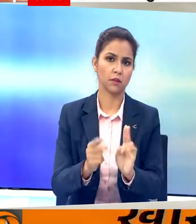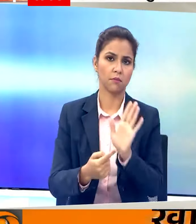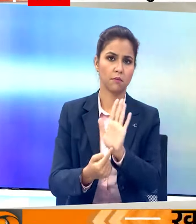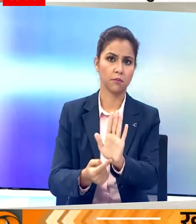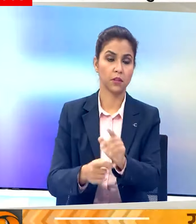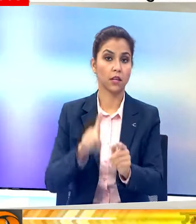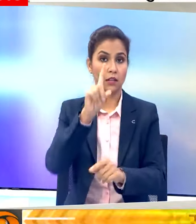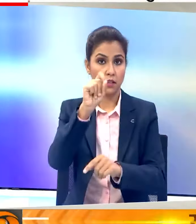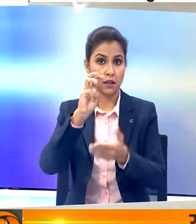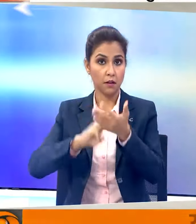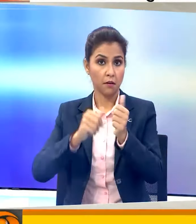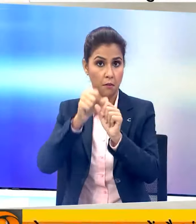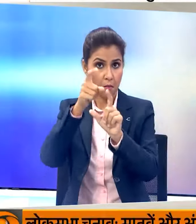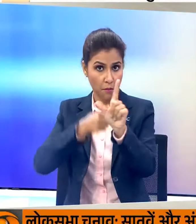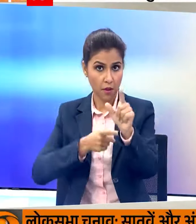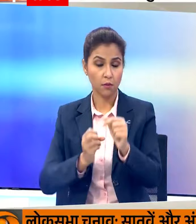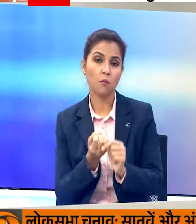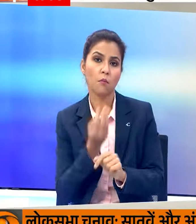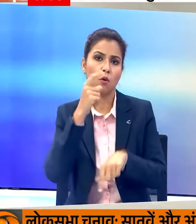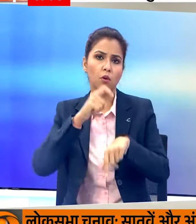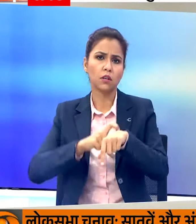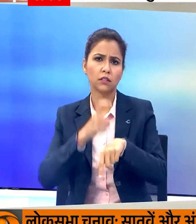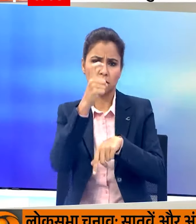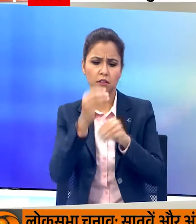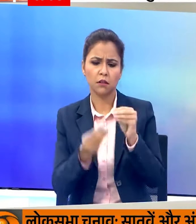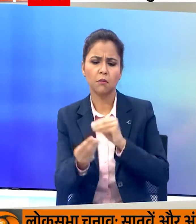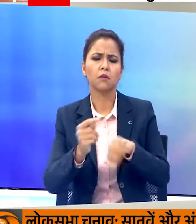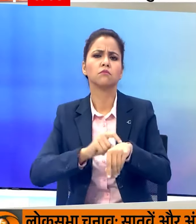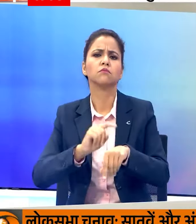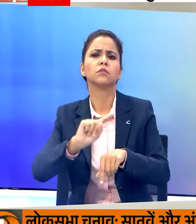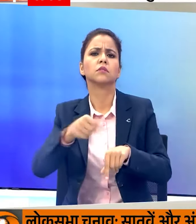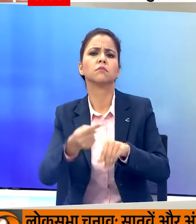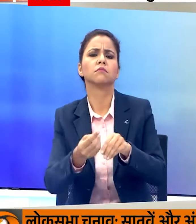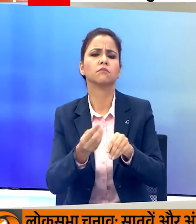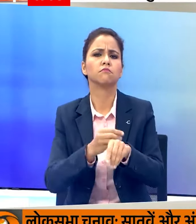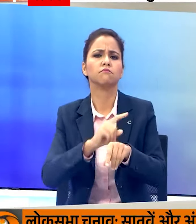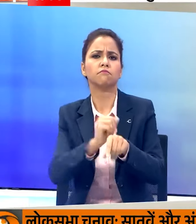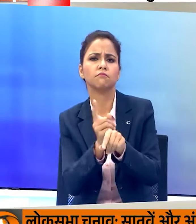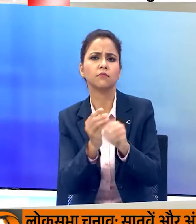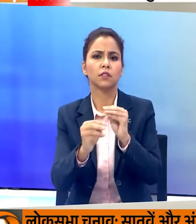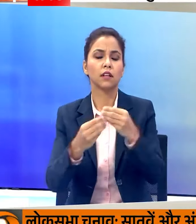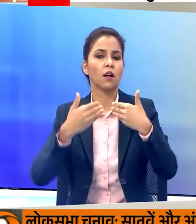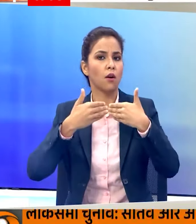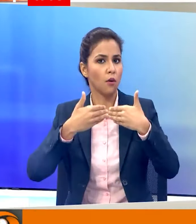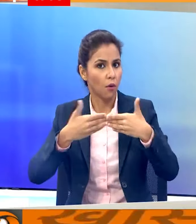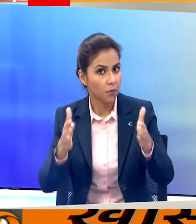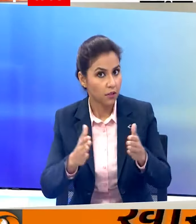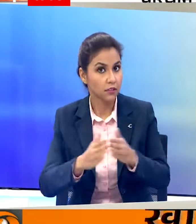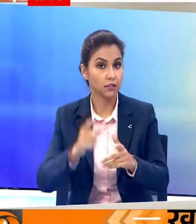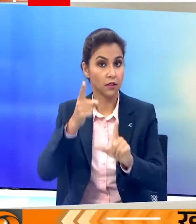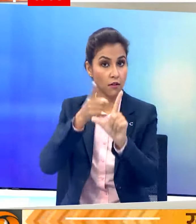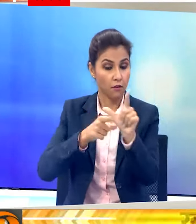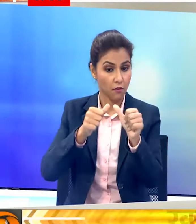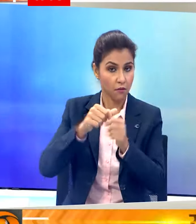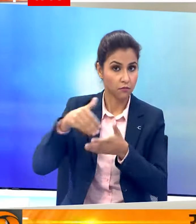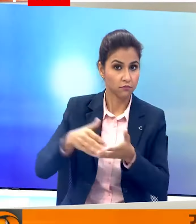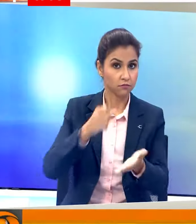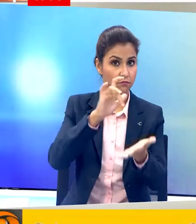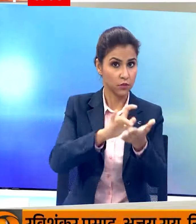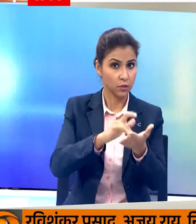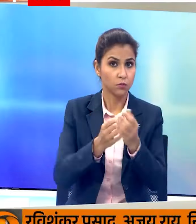10 मई को सुबह 7:00 बजे यानी कि अब से कुछ देर बाद केदारनाथ धाम के कपाट खुलेंगे जबकि यमुनोत्री धाम के